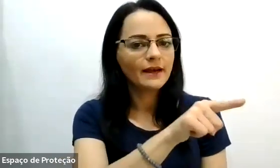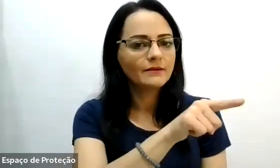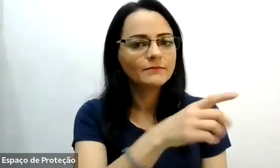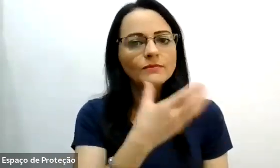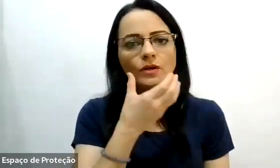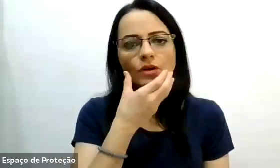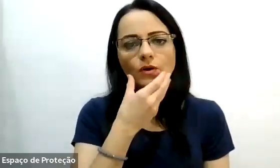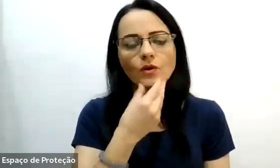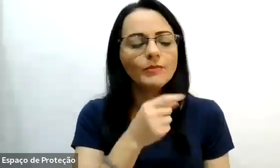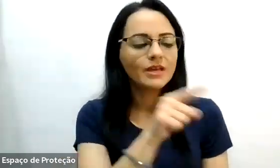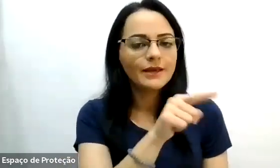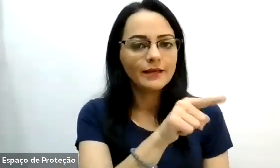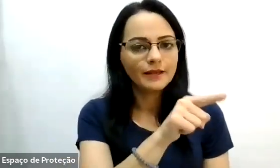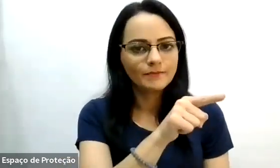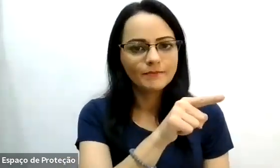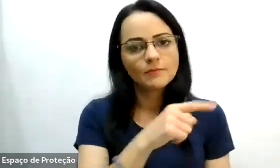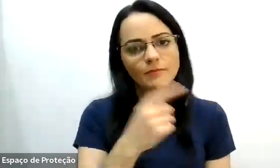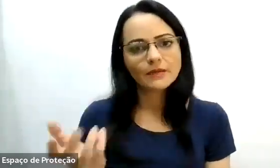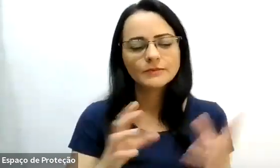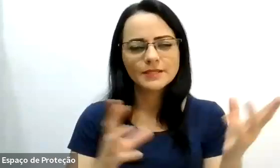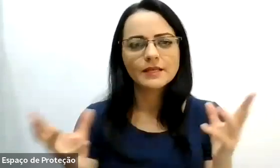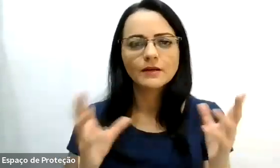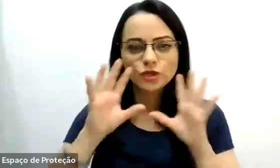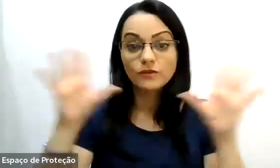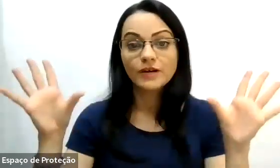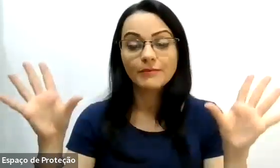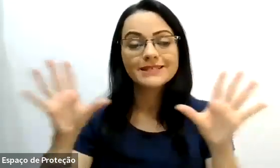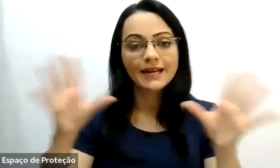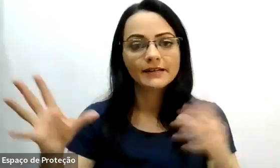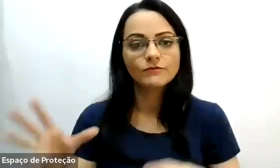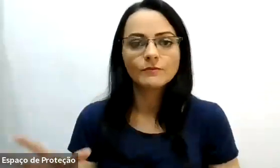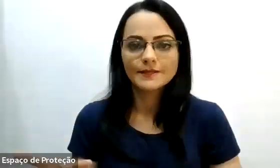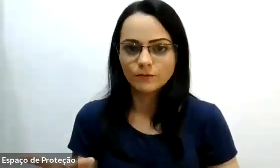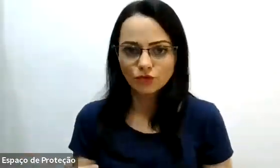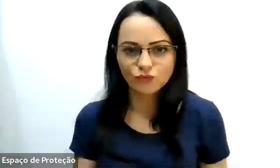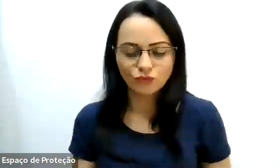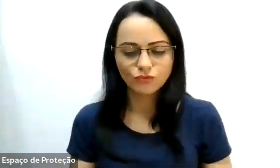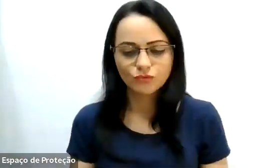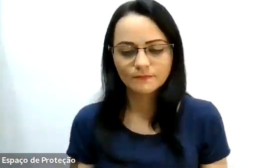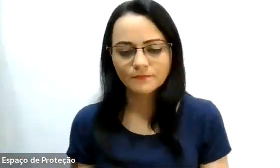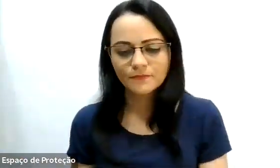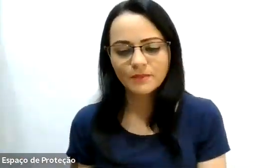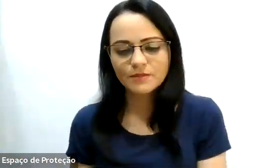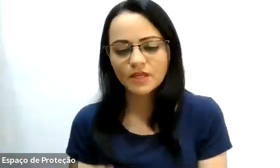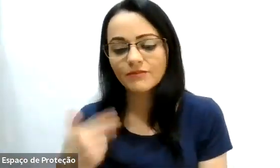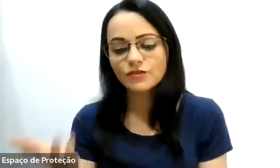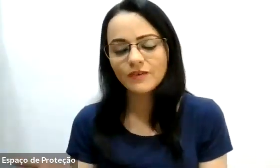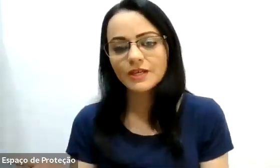ela, homem, ele, para designar o gênero e ficar mais clara a informação para os surdos. Eles não têm que ficar